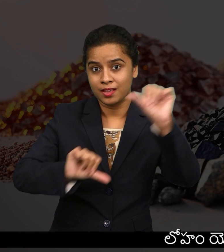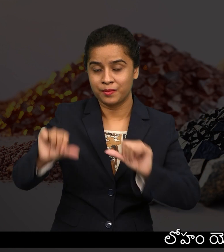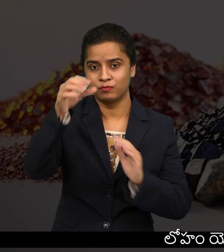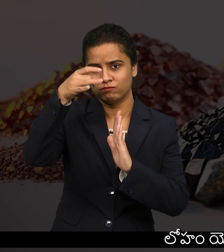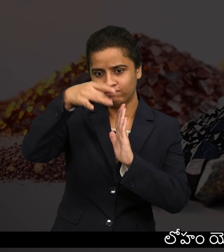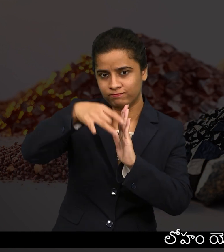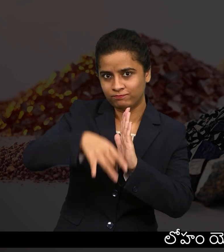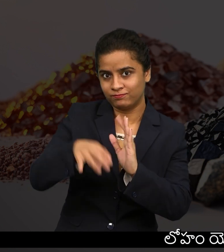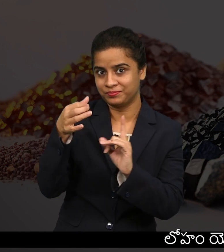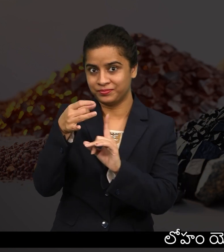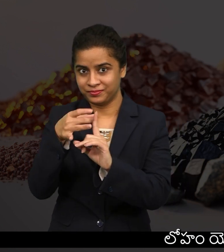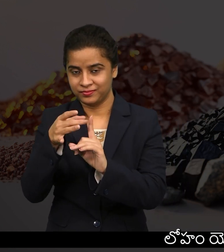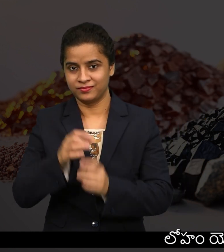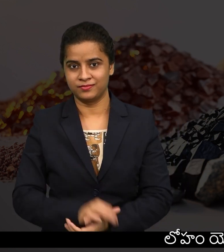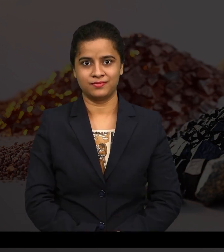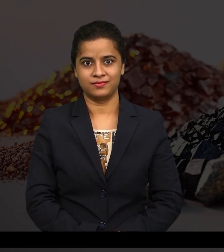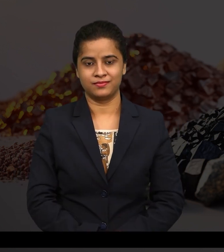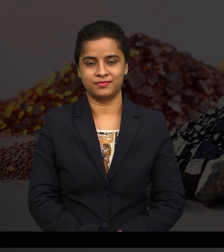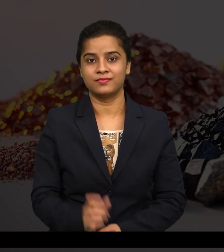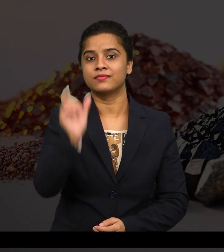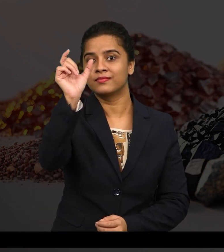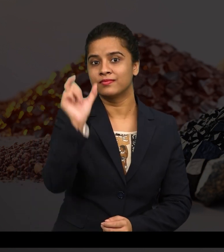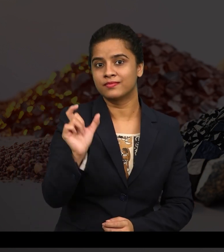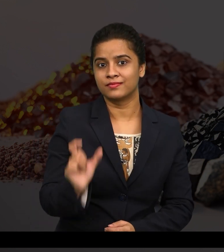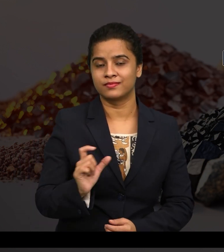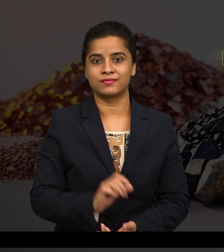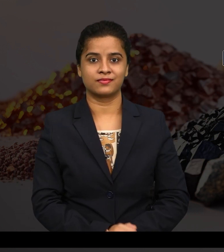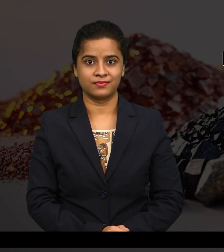లోహం యొక్క రసాయన లక్షణాలు. కీలక పదాలు: